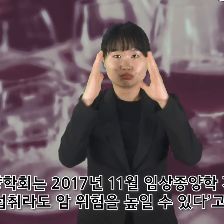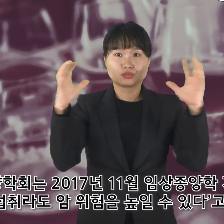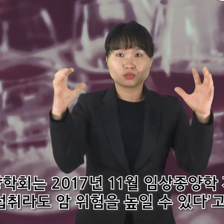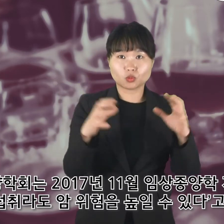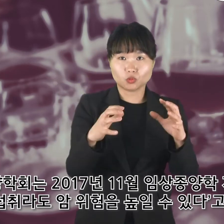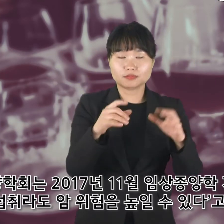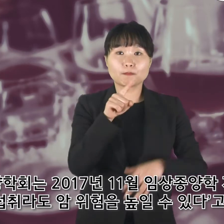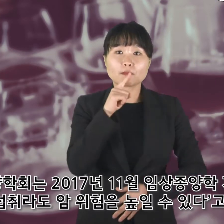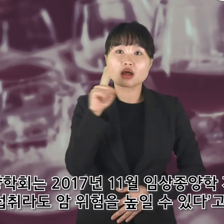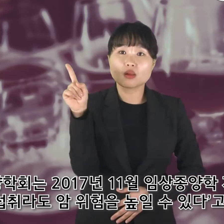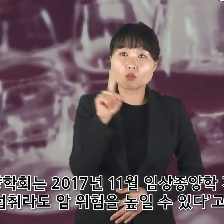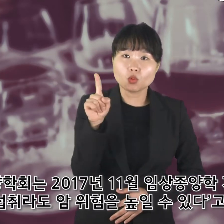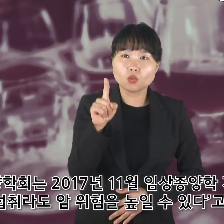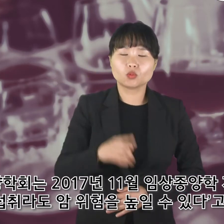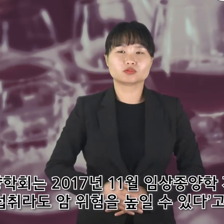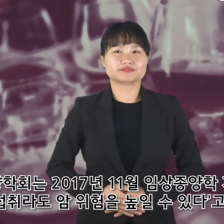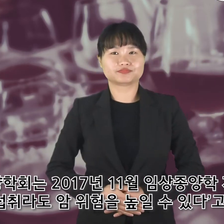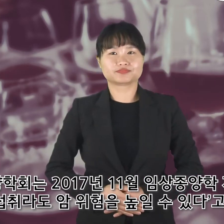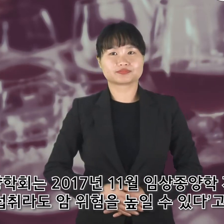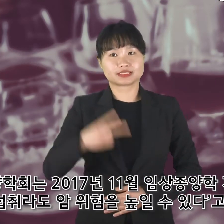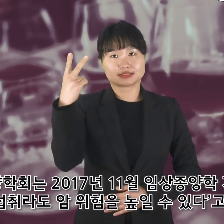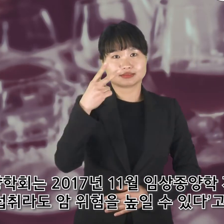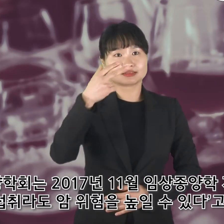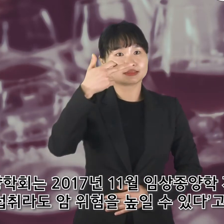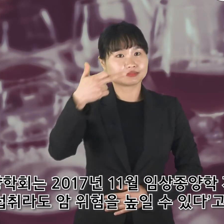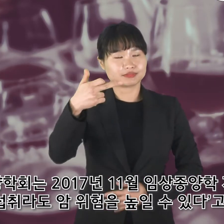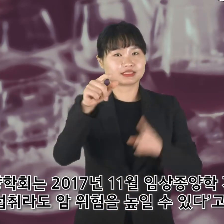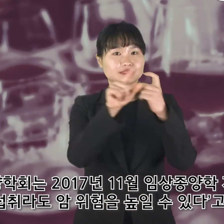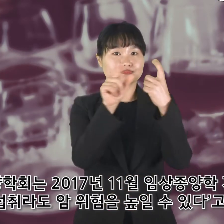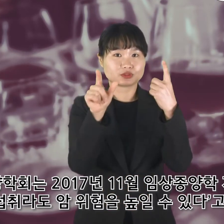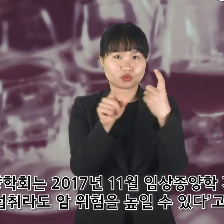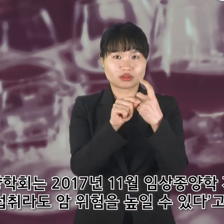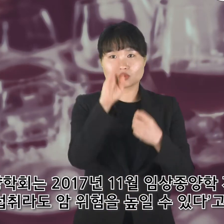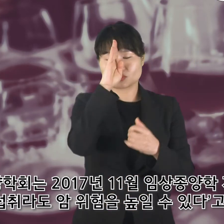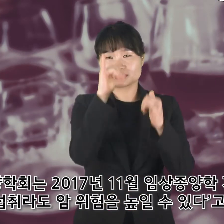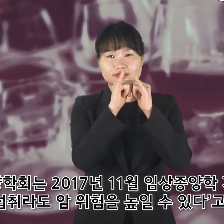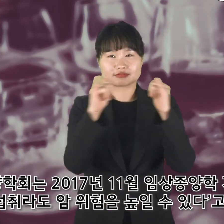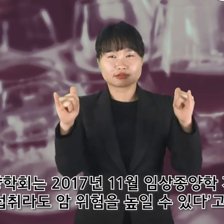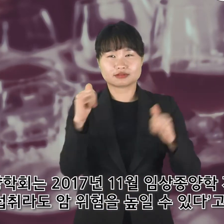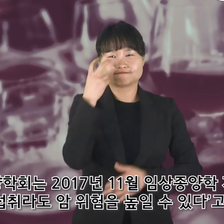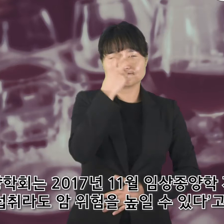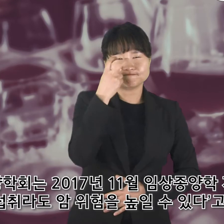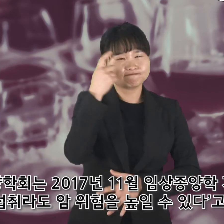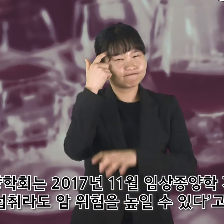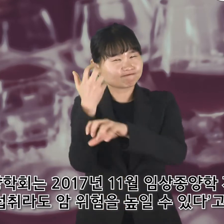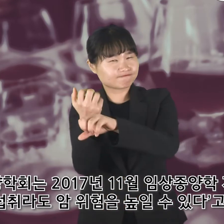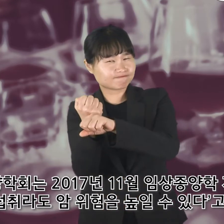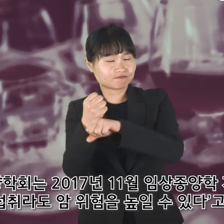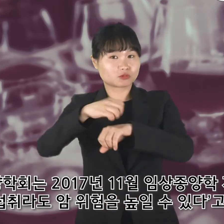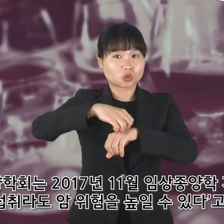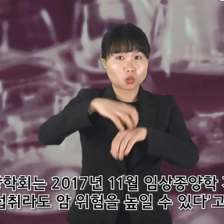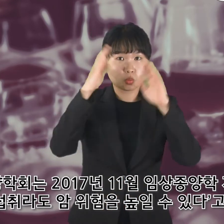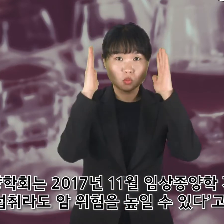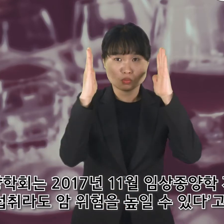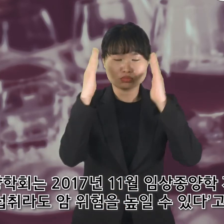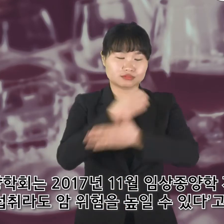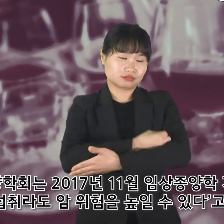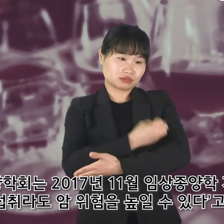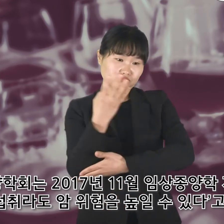미국 임상종양학회는 2017년 11월 임상종양학 저널을 통해 소량의 알코올